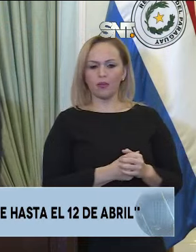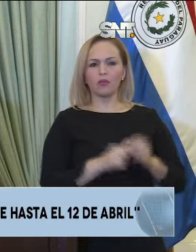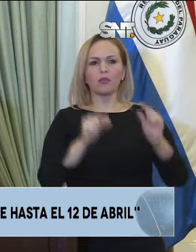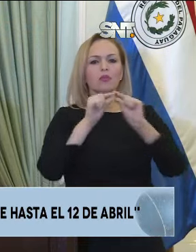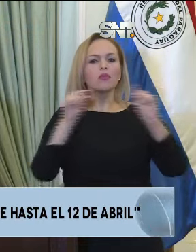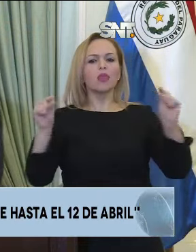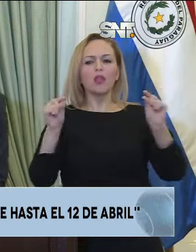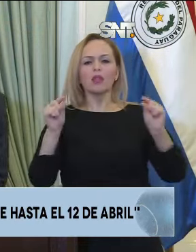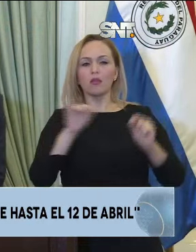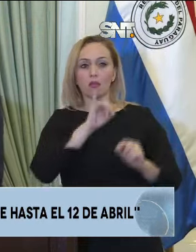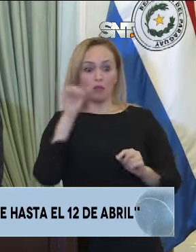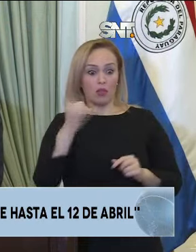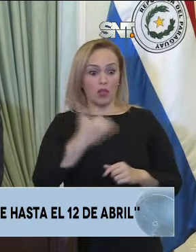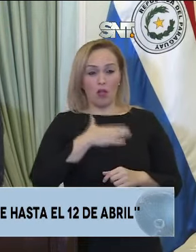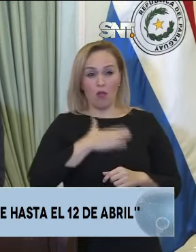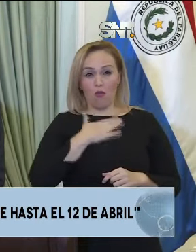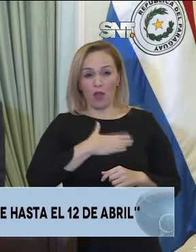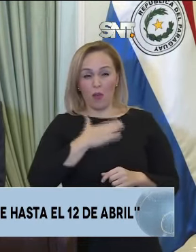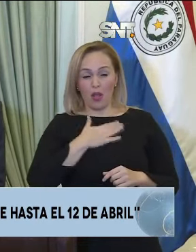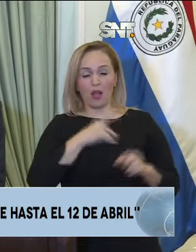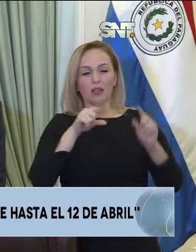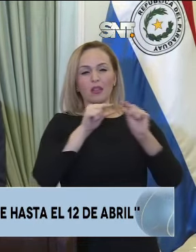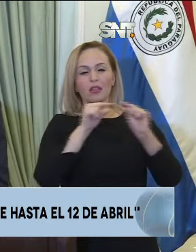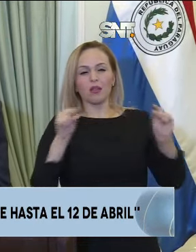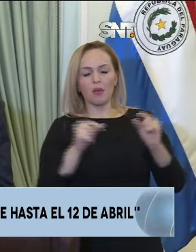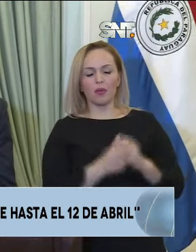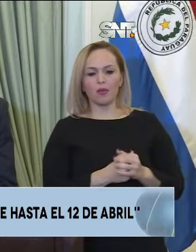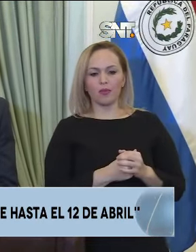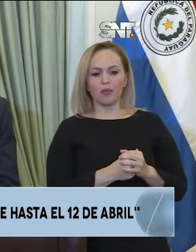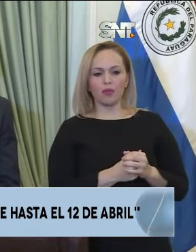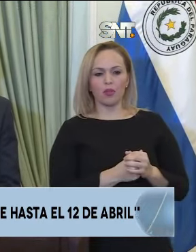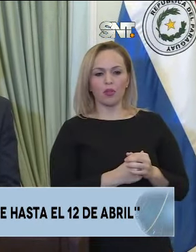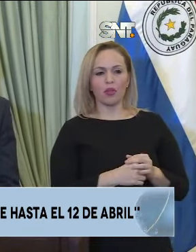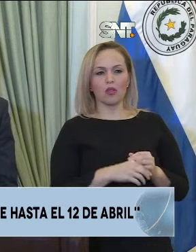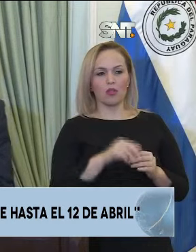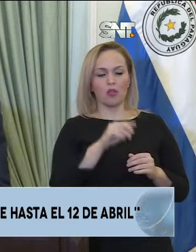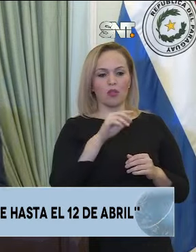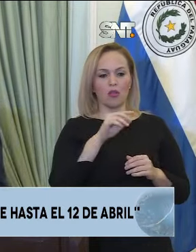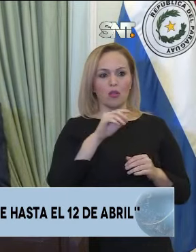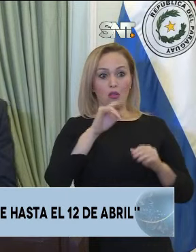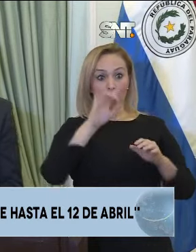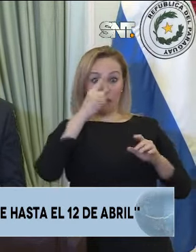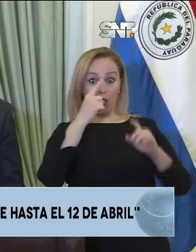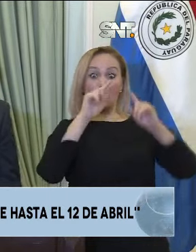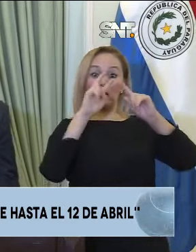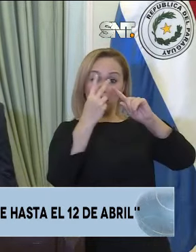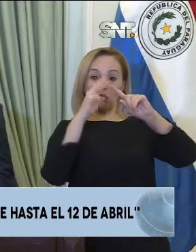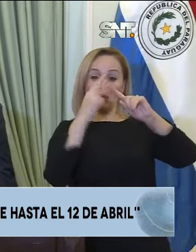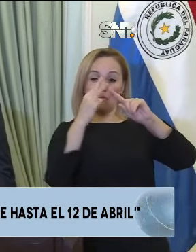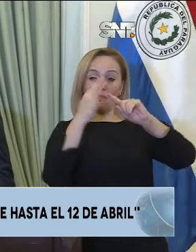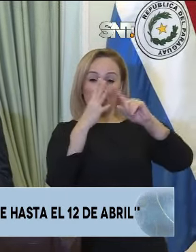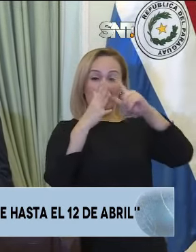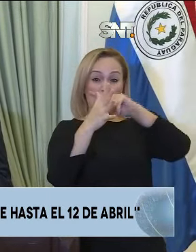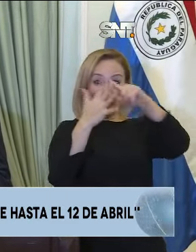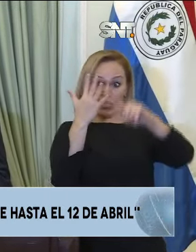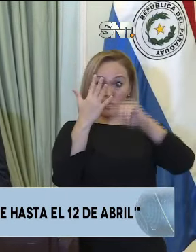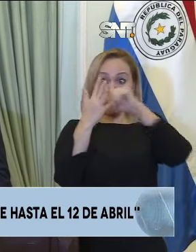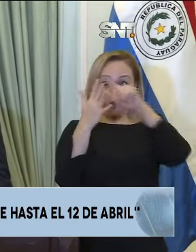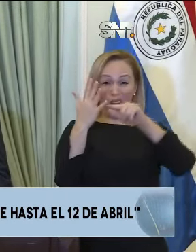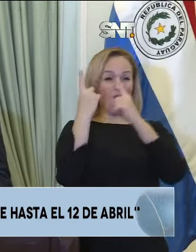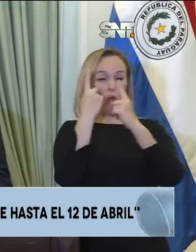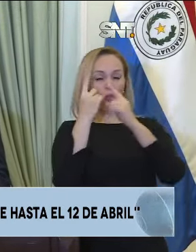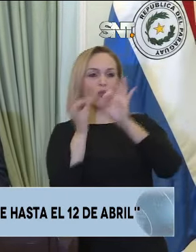autóctono tenemos ya, ¿podría confirmar eso? ¿Podría reiterar, dar más detalles sobre eso? Sí, uno de los cinco casos. Le quiero recordar la estrategia que